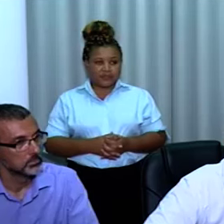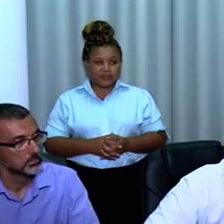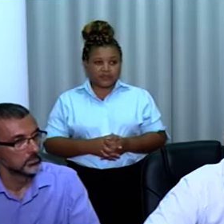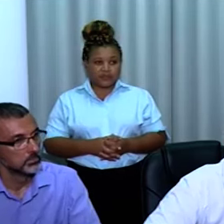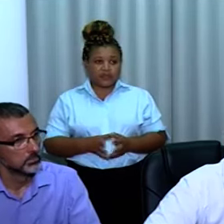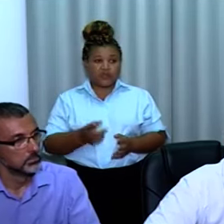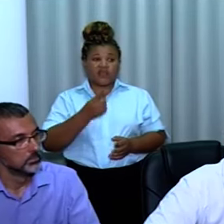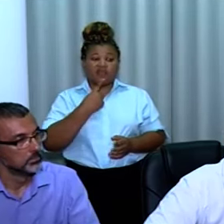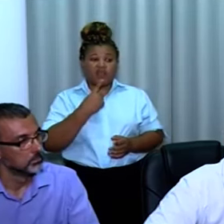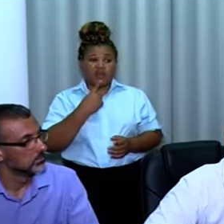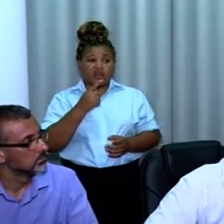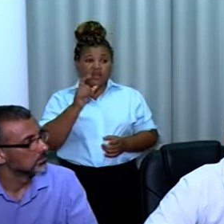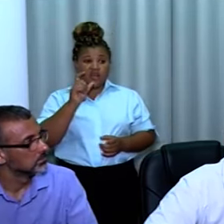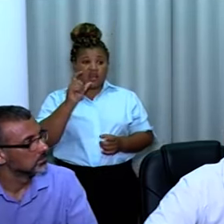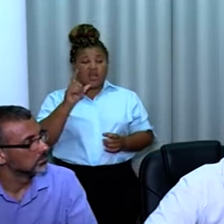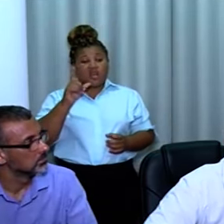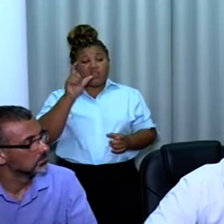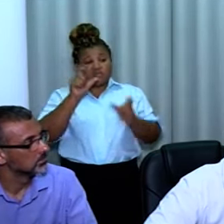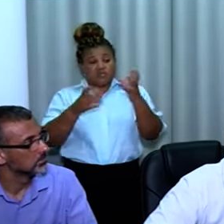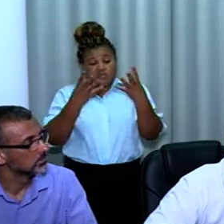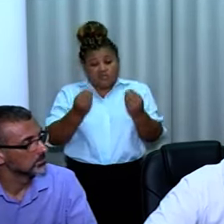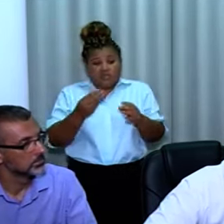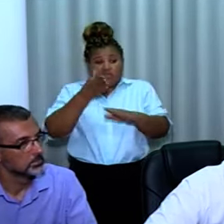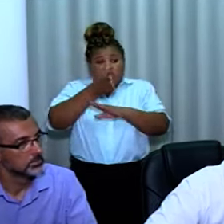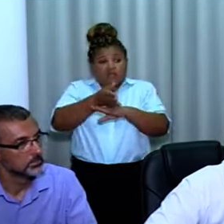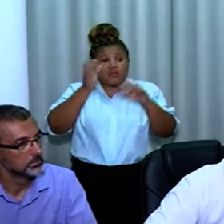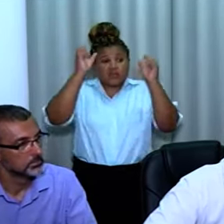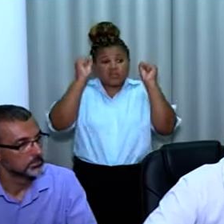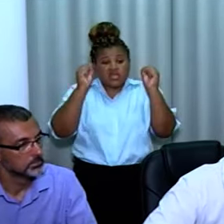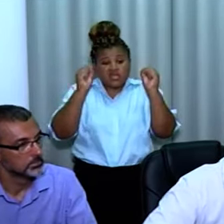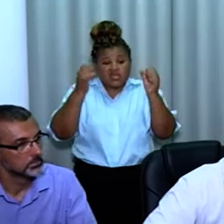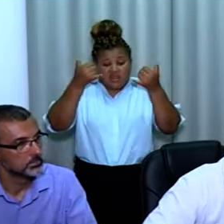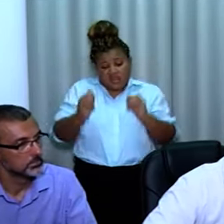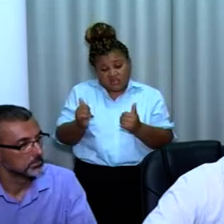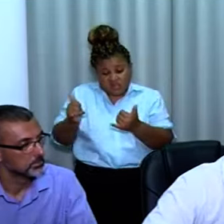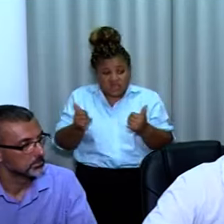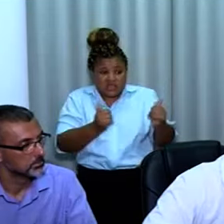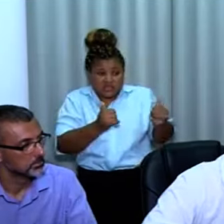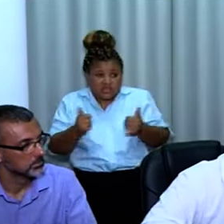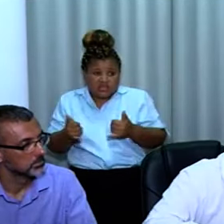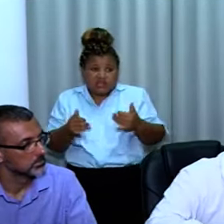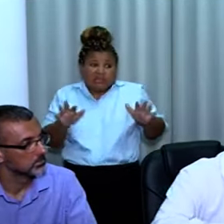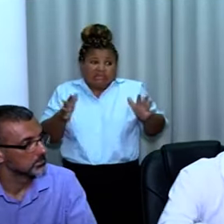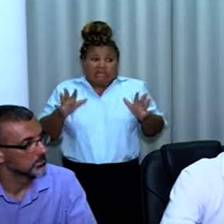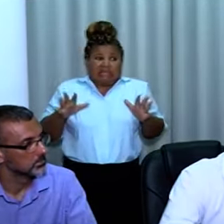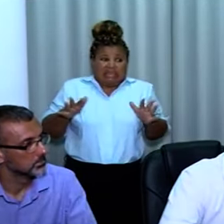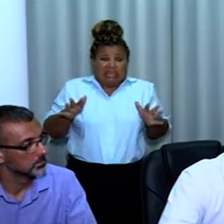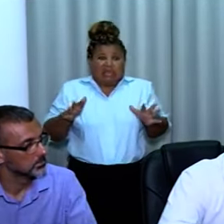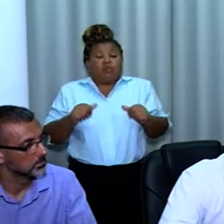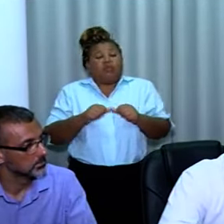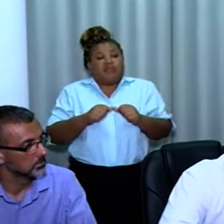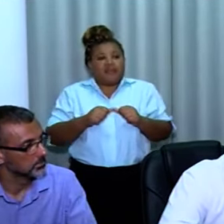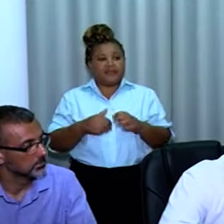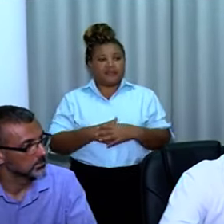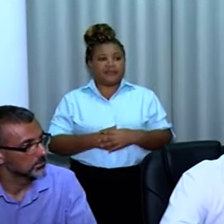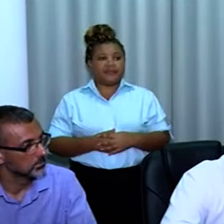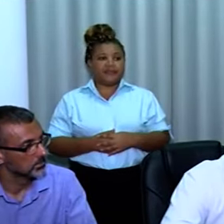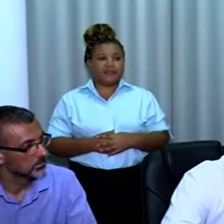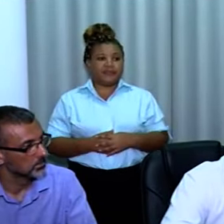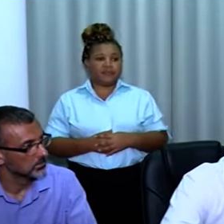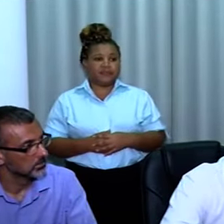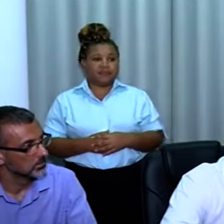avec aucun réseau, avec sa maladie. Oui, il y a quand c'est quelque chose qui l'État ou get lisienne